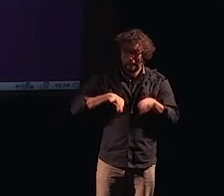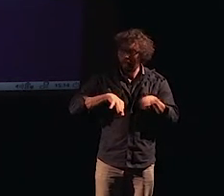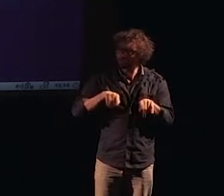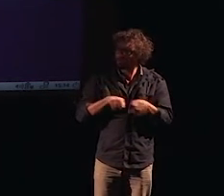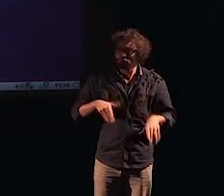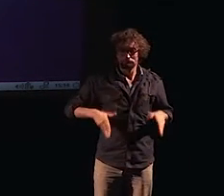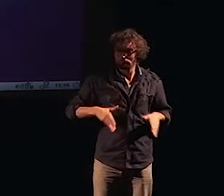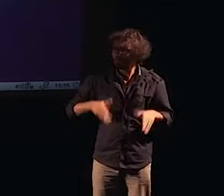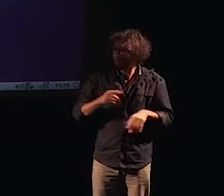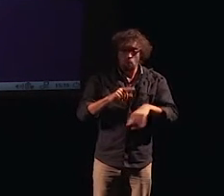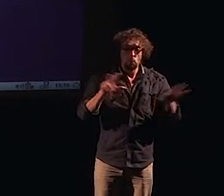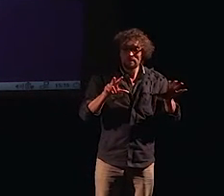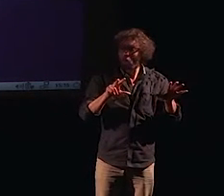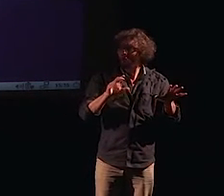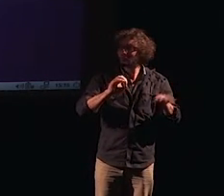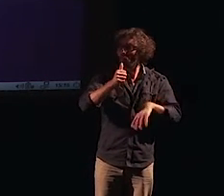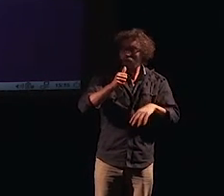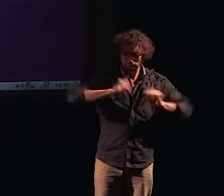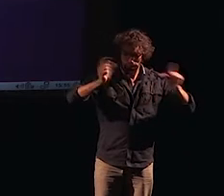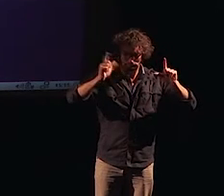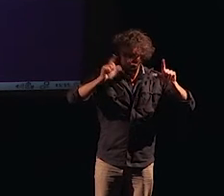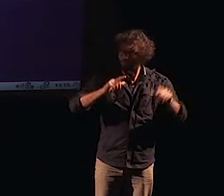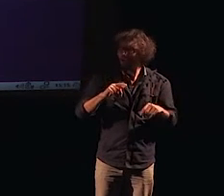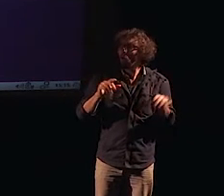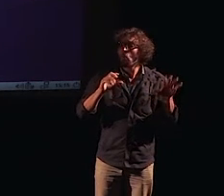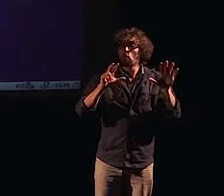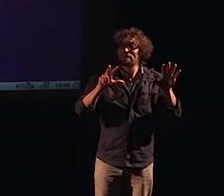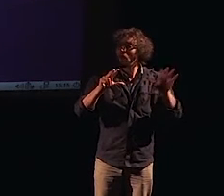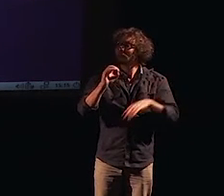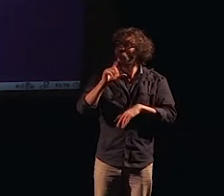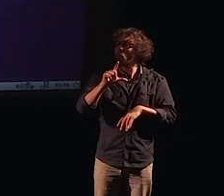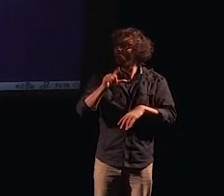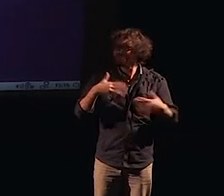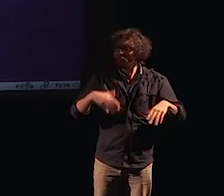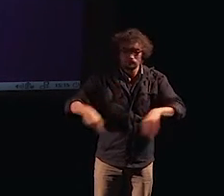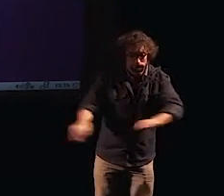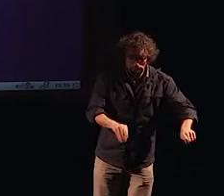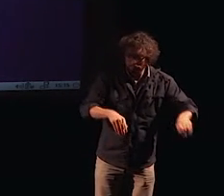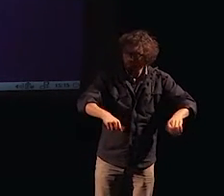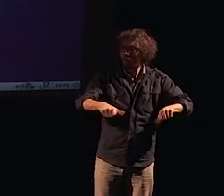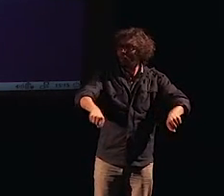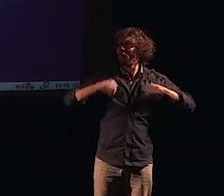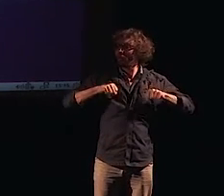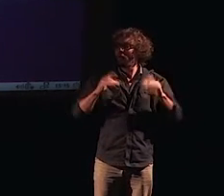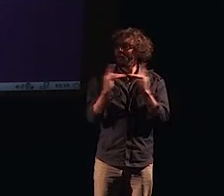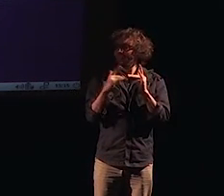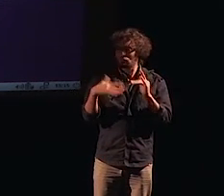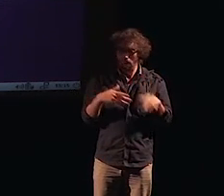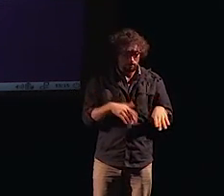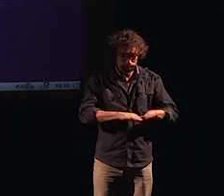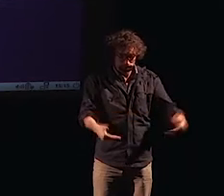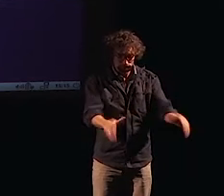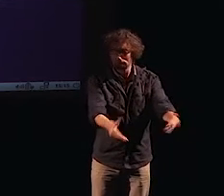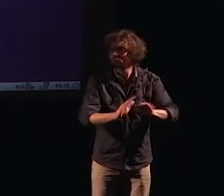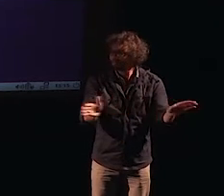levez à 8h01, à 8h02, vous avez fait votre livre. Et c'est en fait, la discipline du corps et la discipline du condamné rentrent